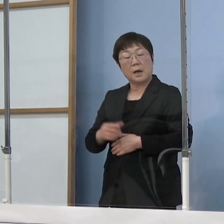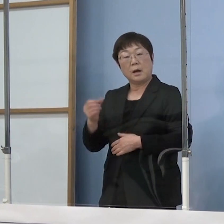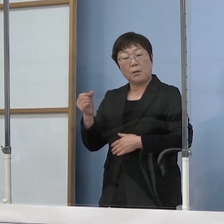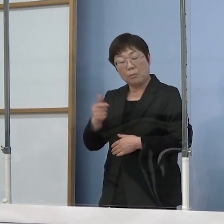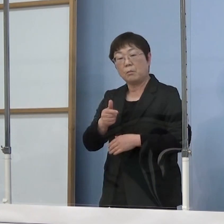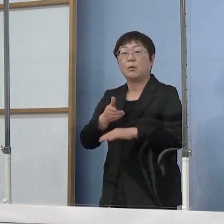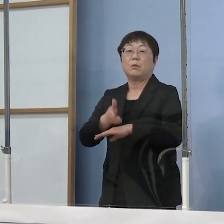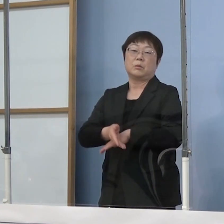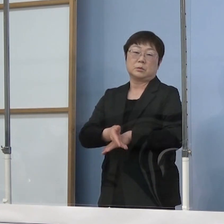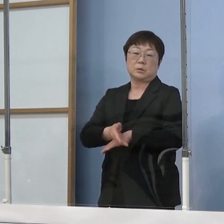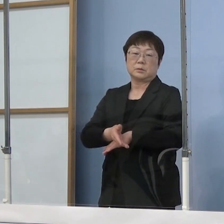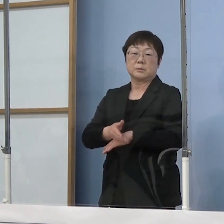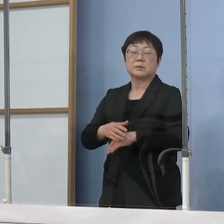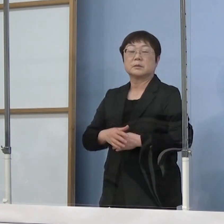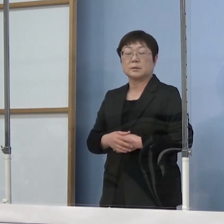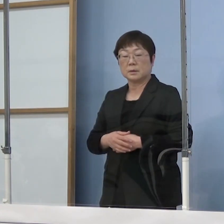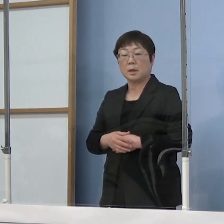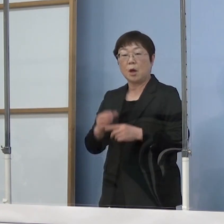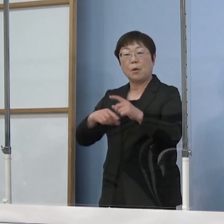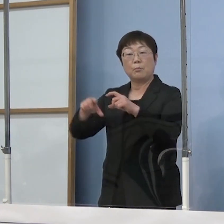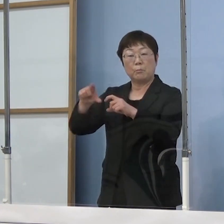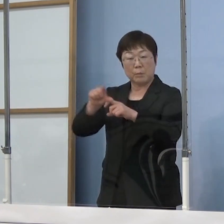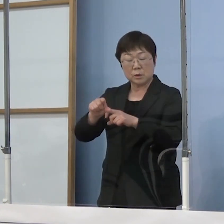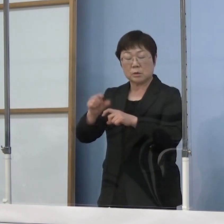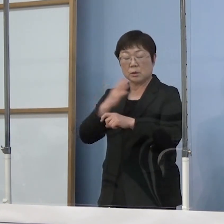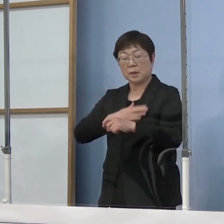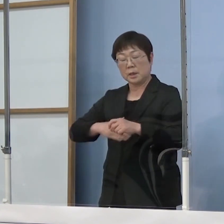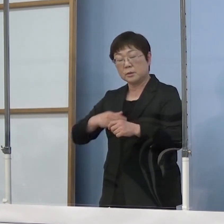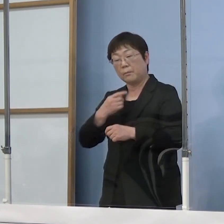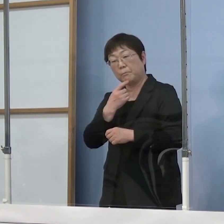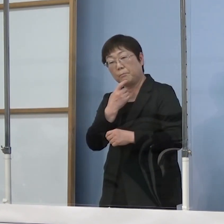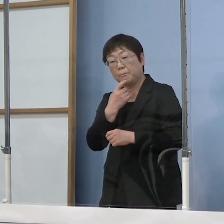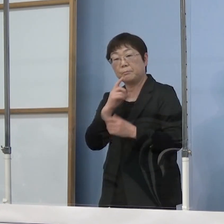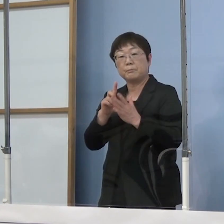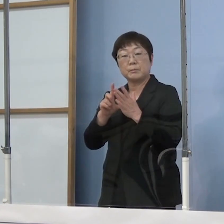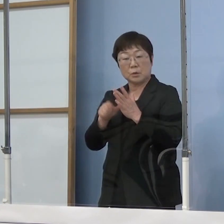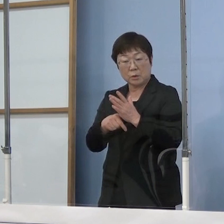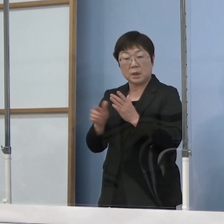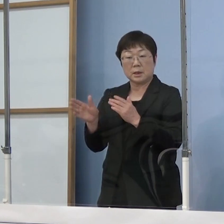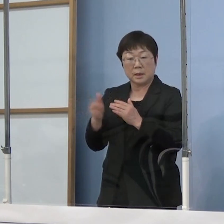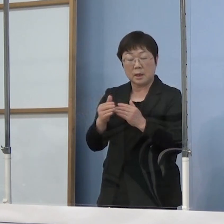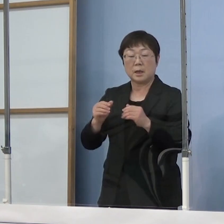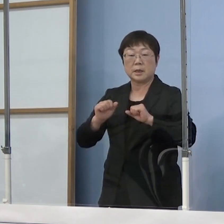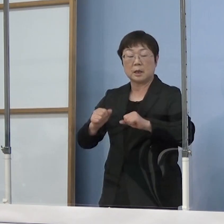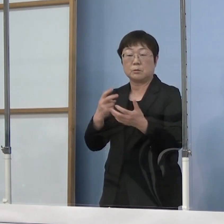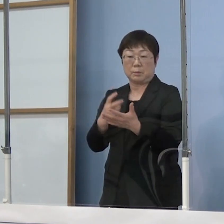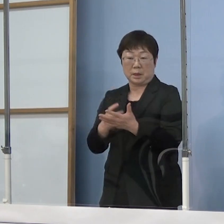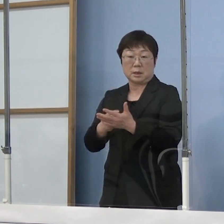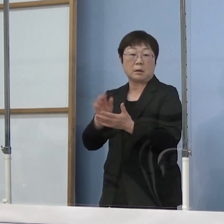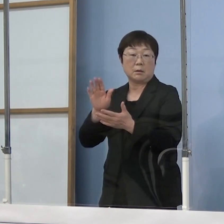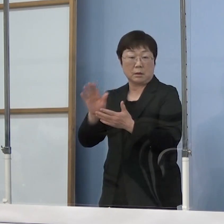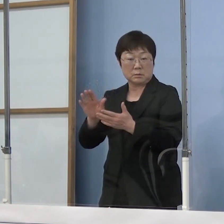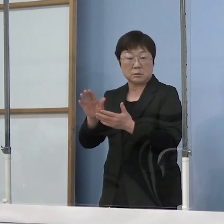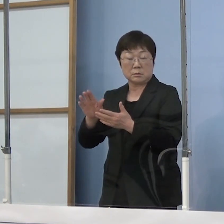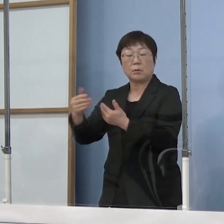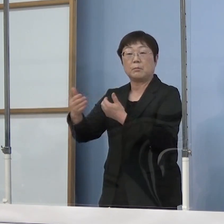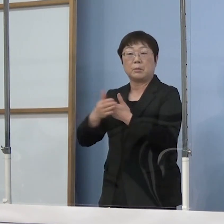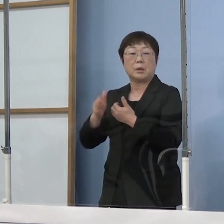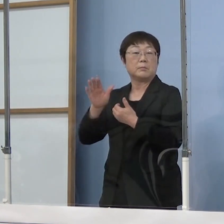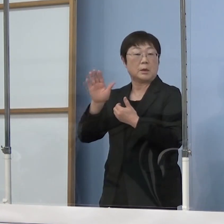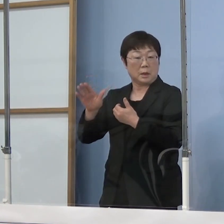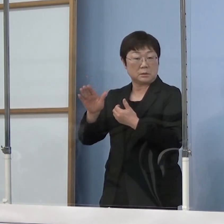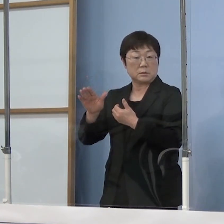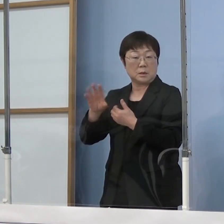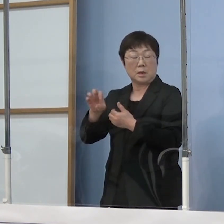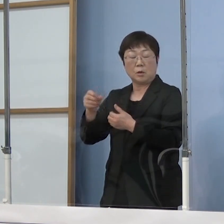がないんじゃないかと、やはりもっともっと体調が悪いと言った段階でやるべきじゃないかと、まあそうしたご意見も座